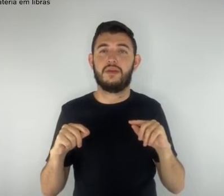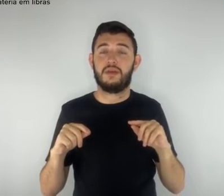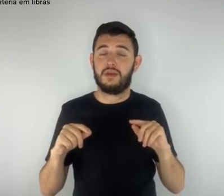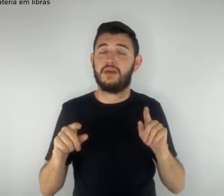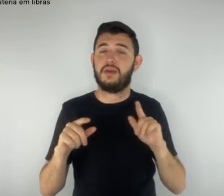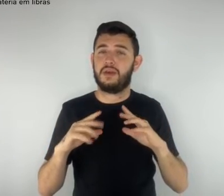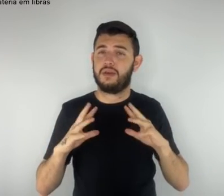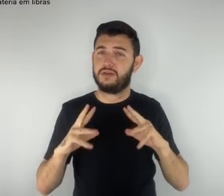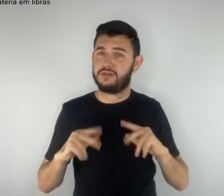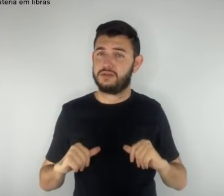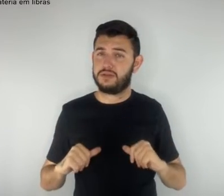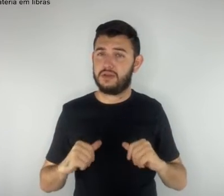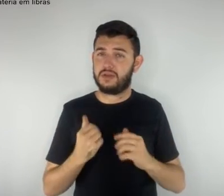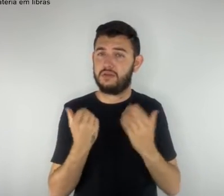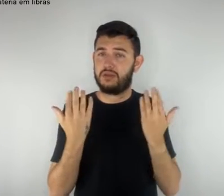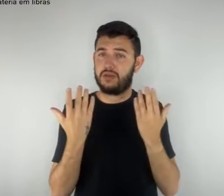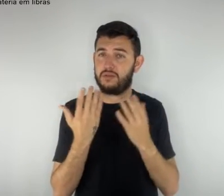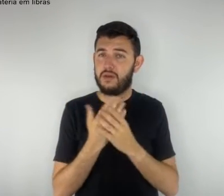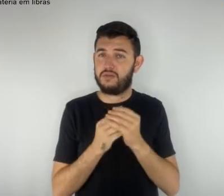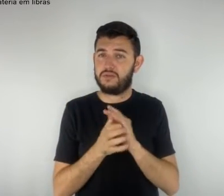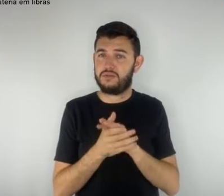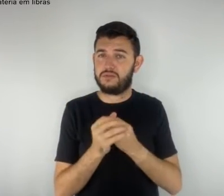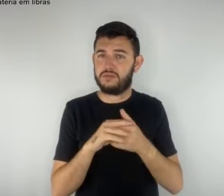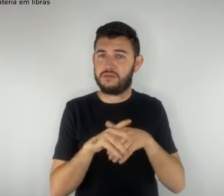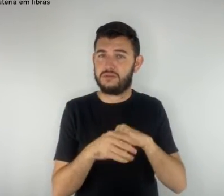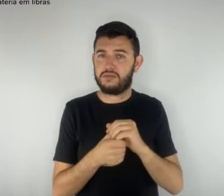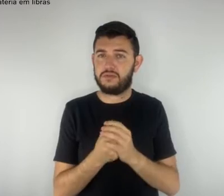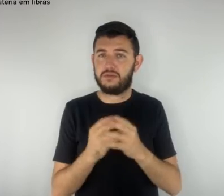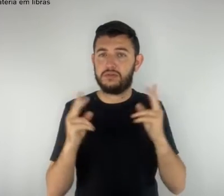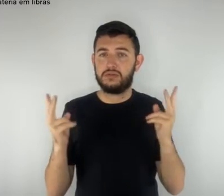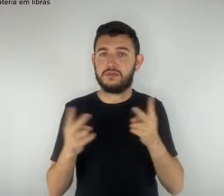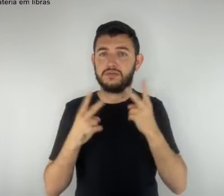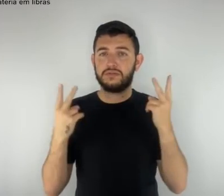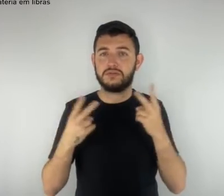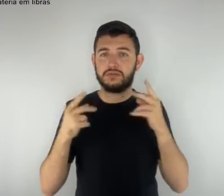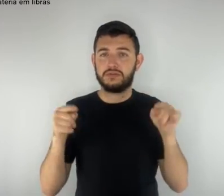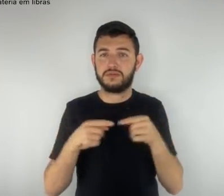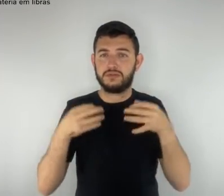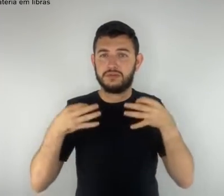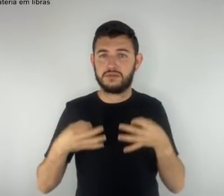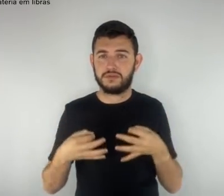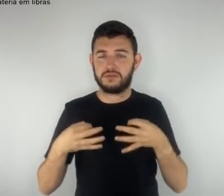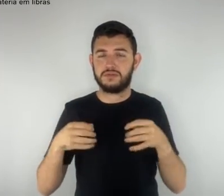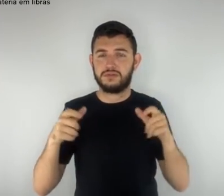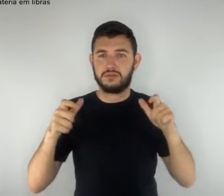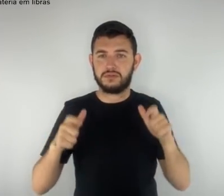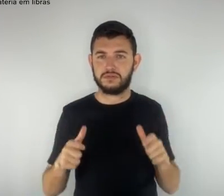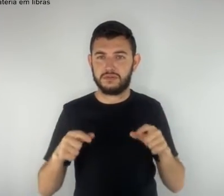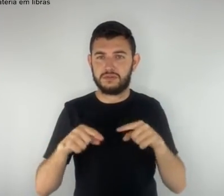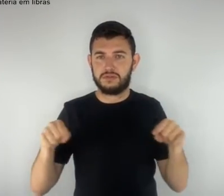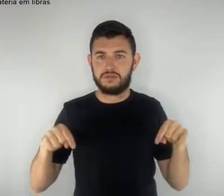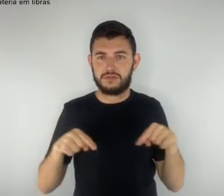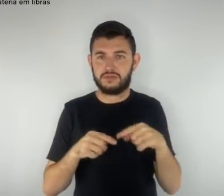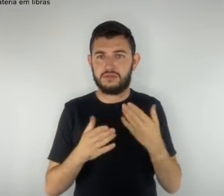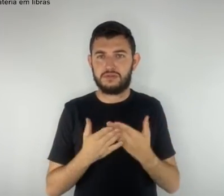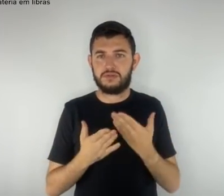das mãos, a ventilação adequada dos ambientes, salas de aula e salas de professores, por